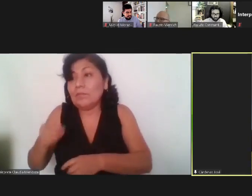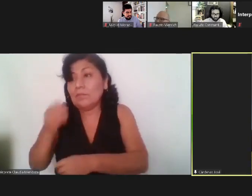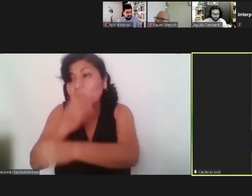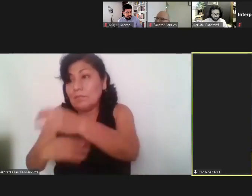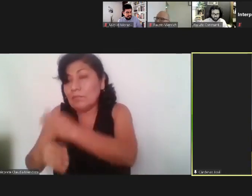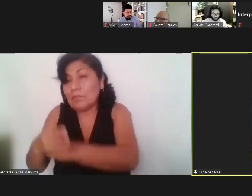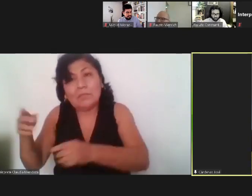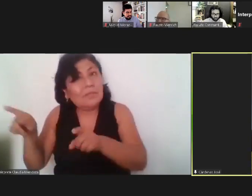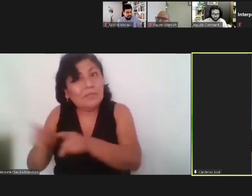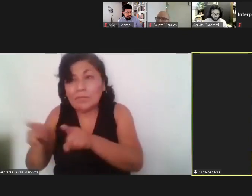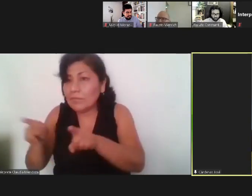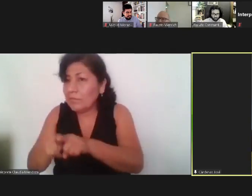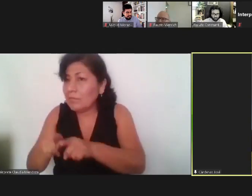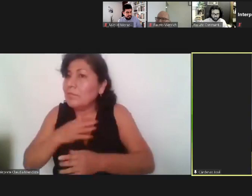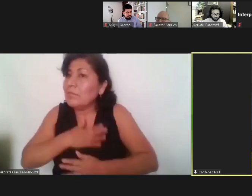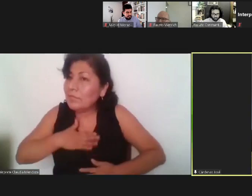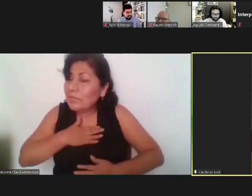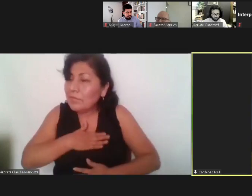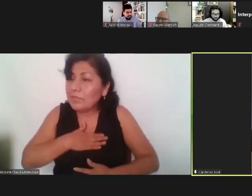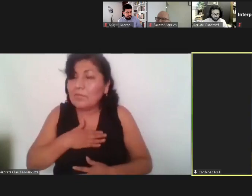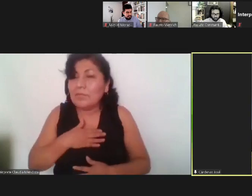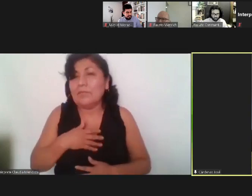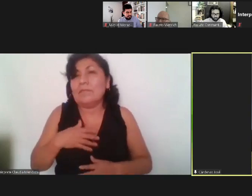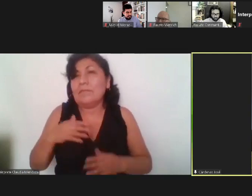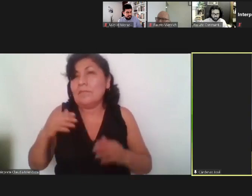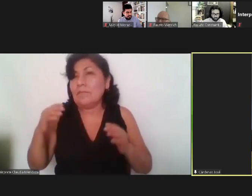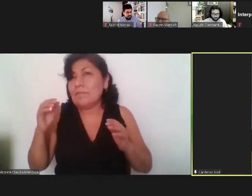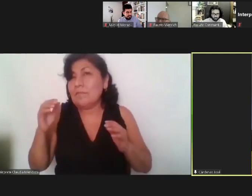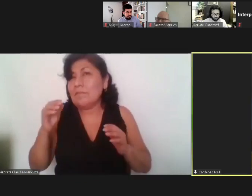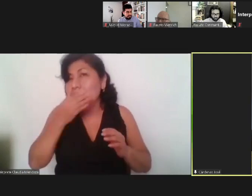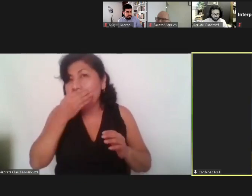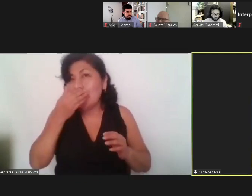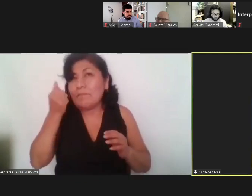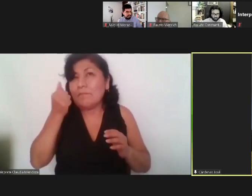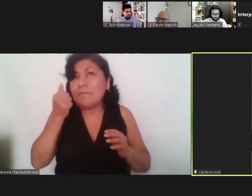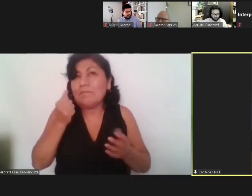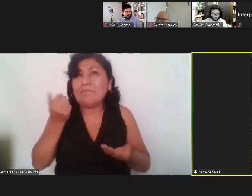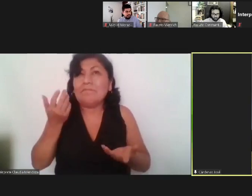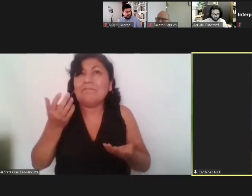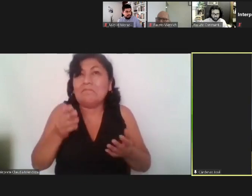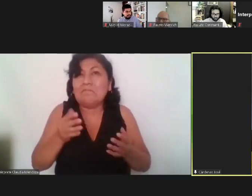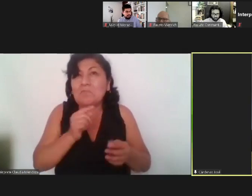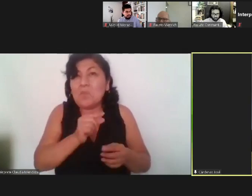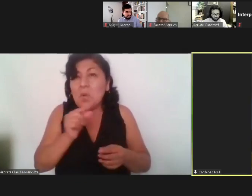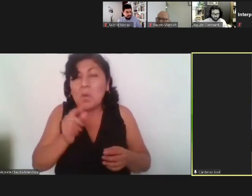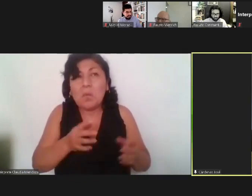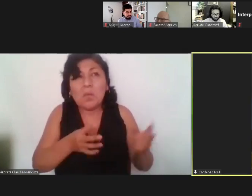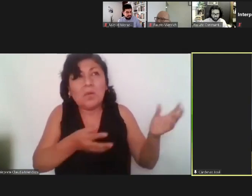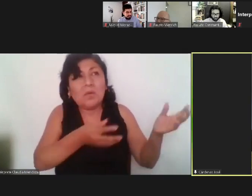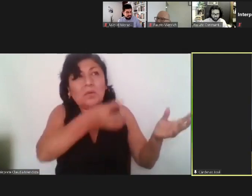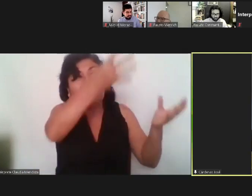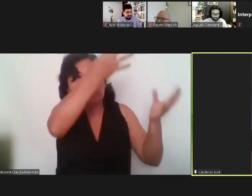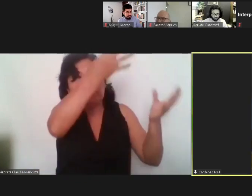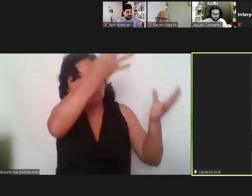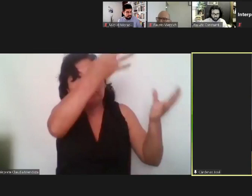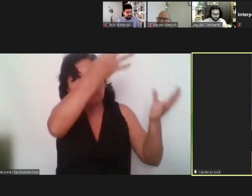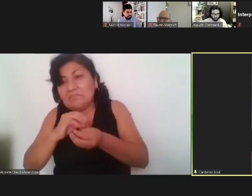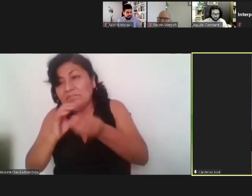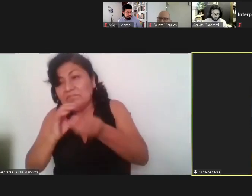fuera una película actual. Y es importante que haya un catálogo, un recopilatorio de